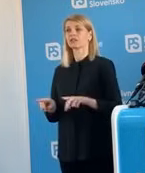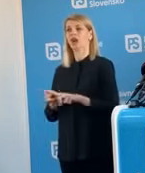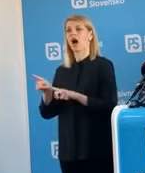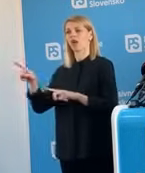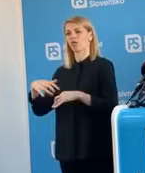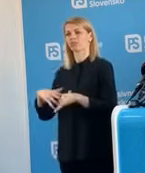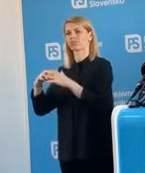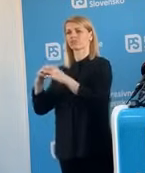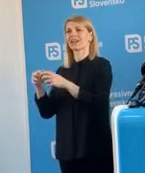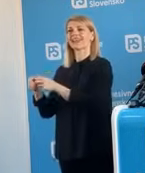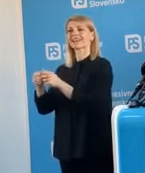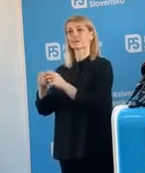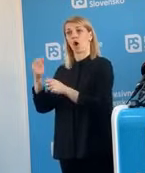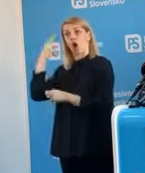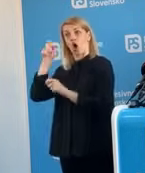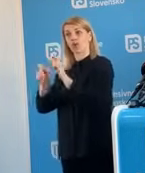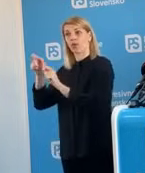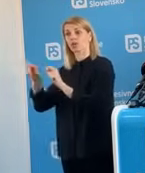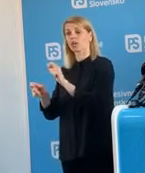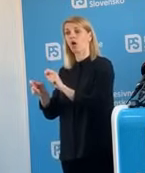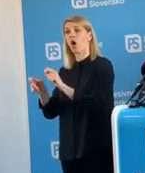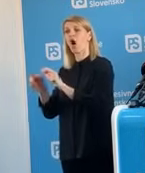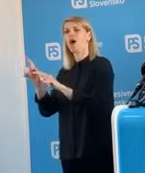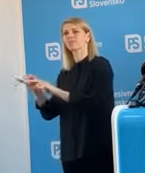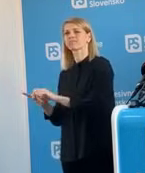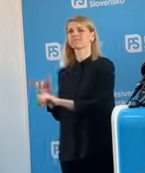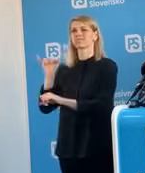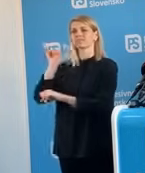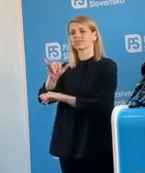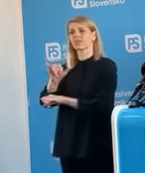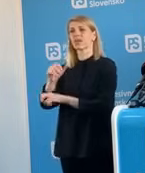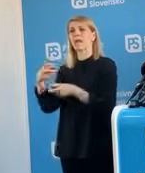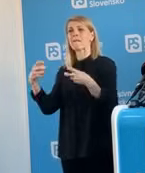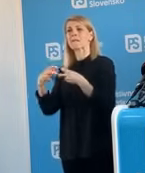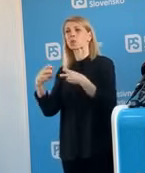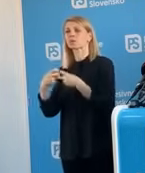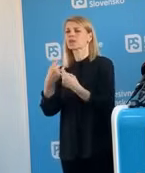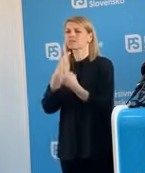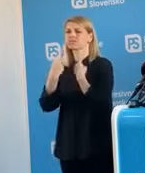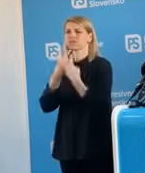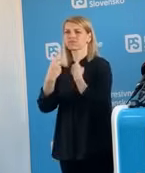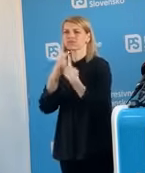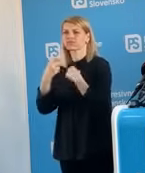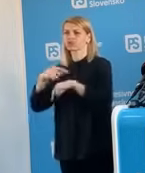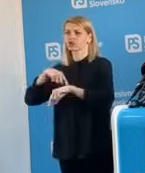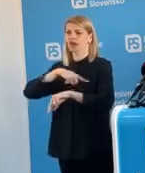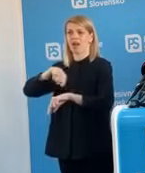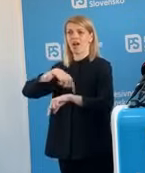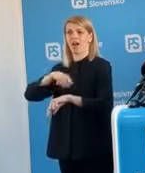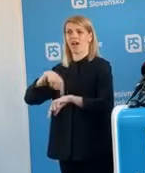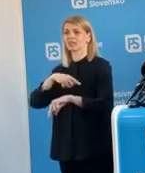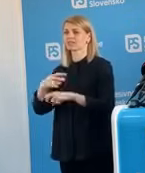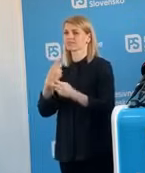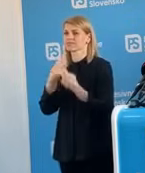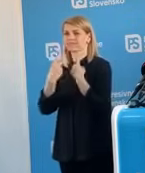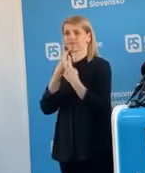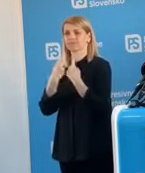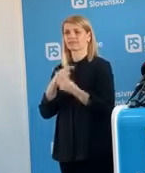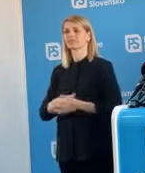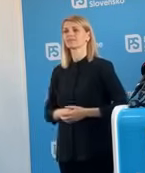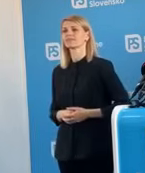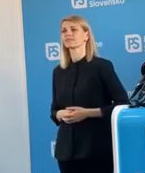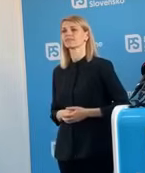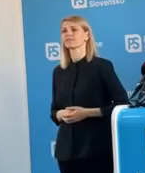tým odborníkov a v Bruseli trávi extrémne veľa času s tým, aby rokovala za rokovacím